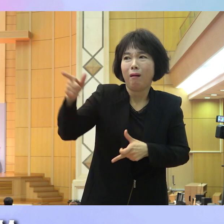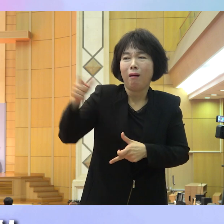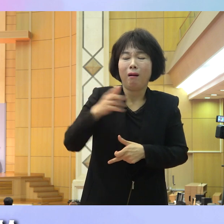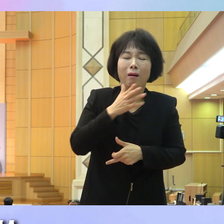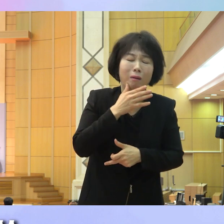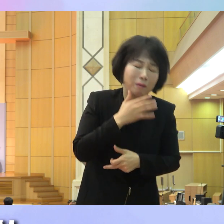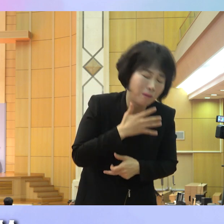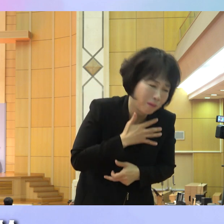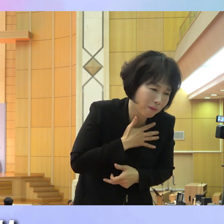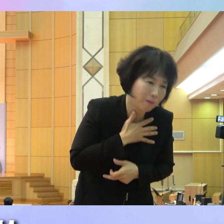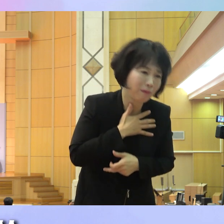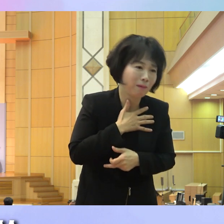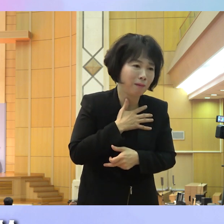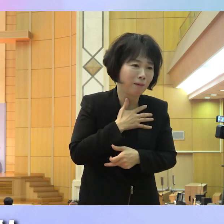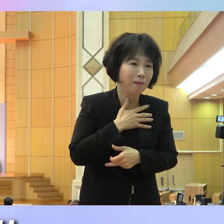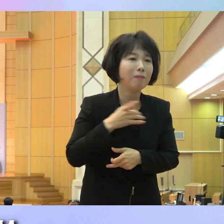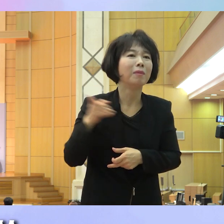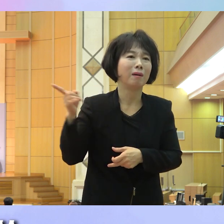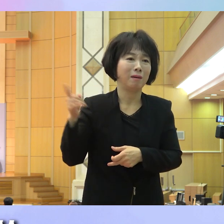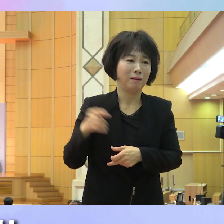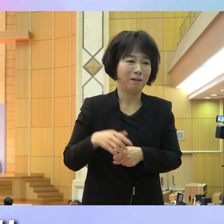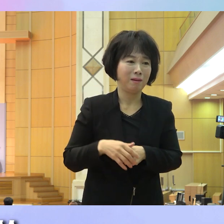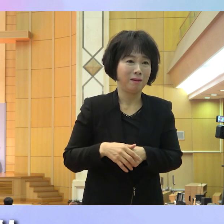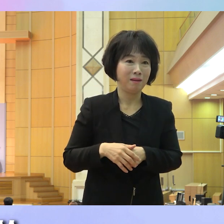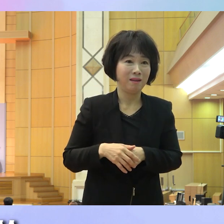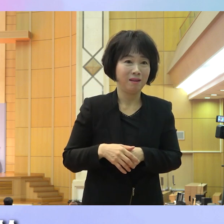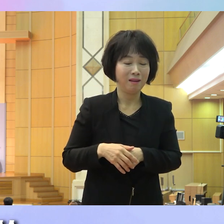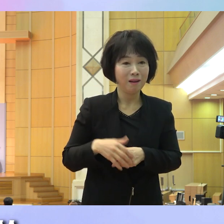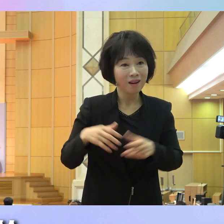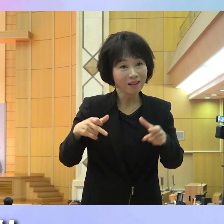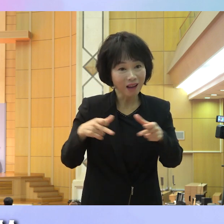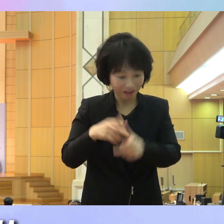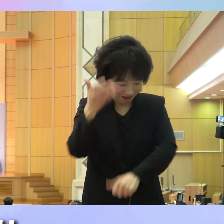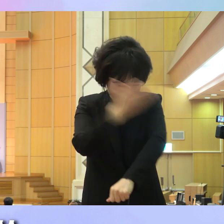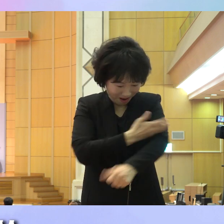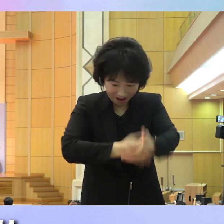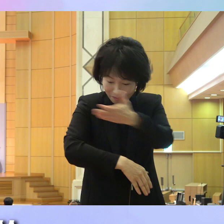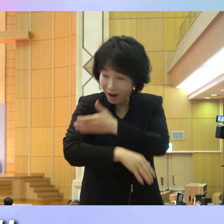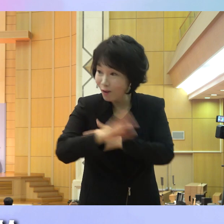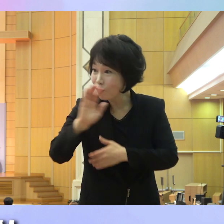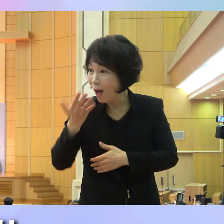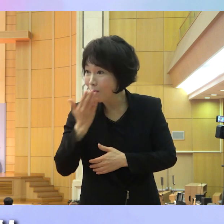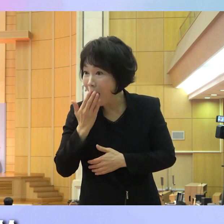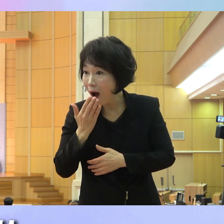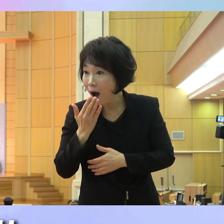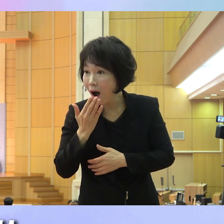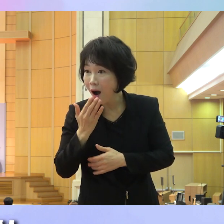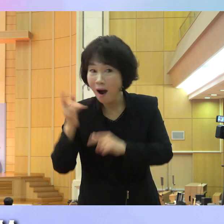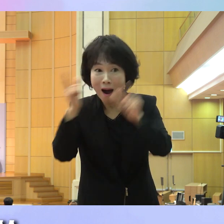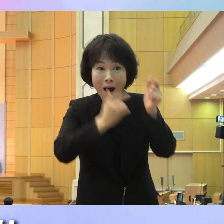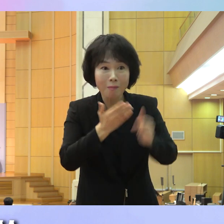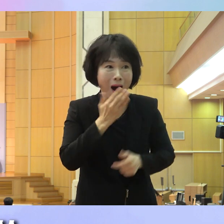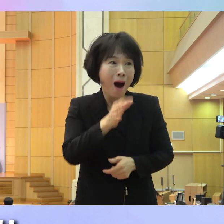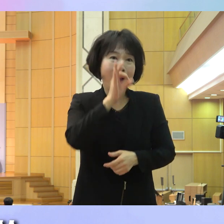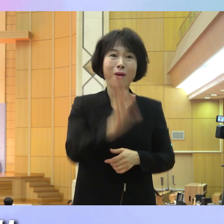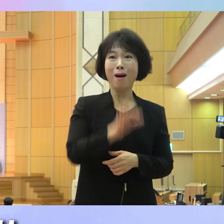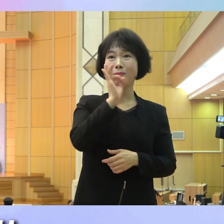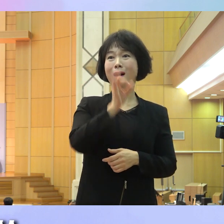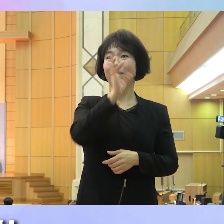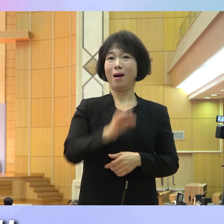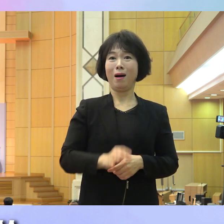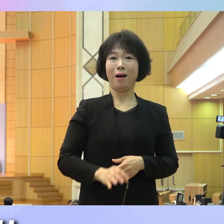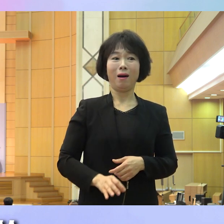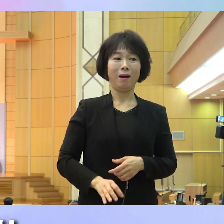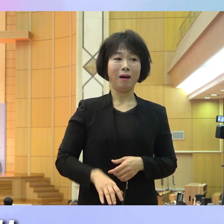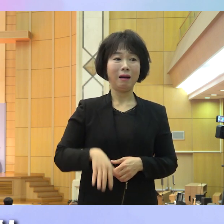박수를 치고 좋다고. 여보시오, 당신은 내가 이렇게 흔드는 것이 막 좋아서 박수